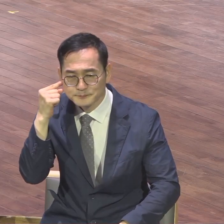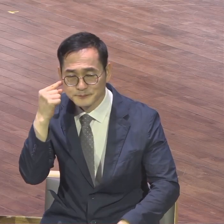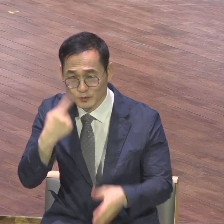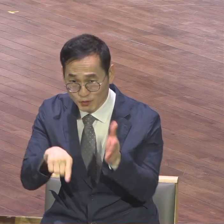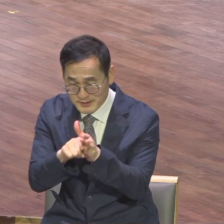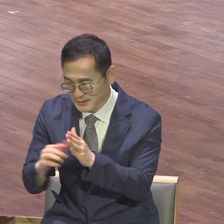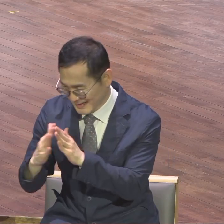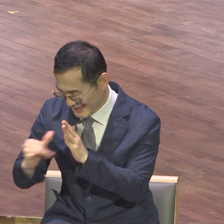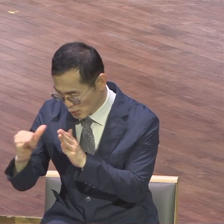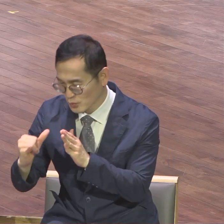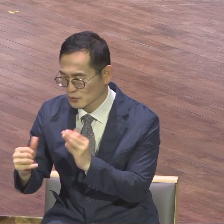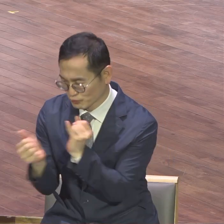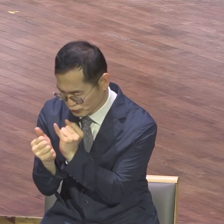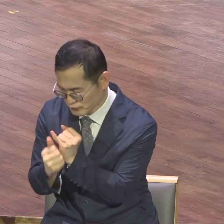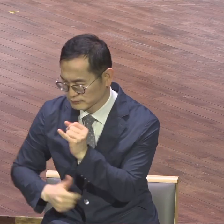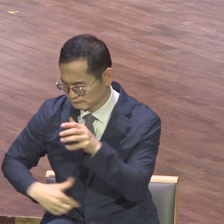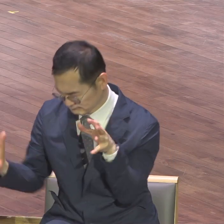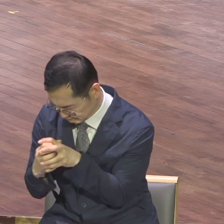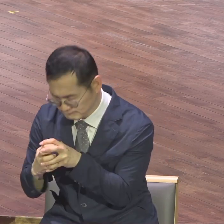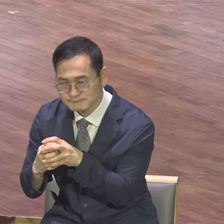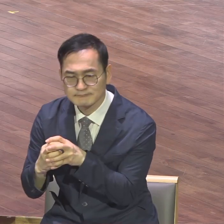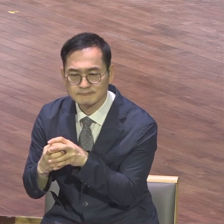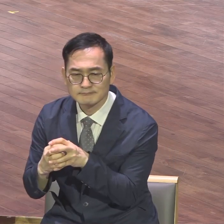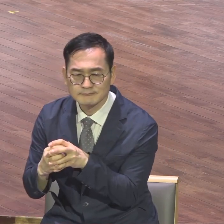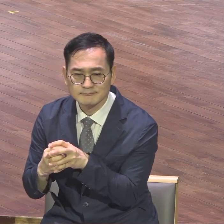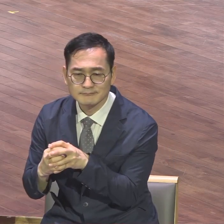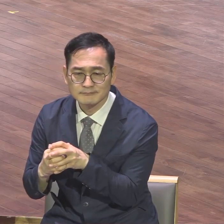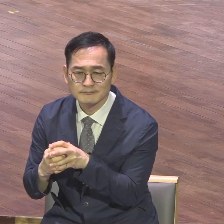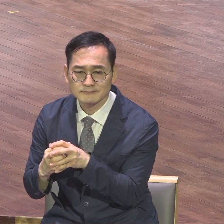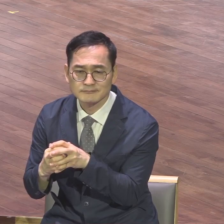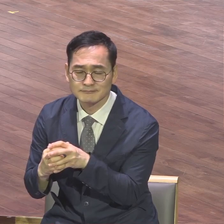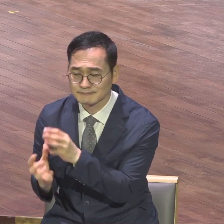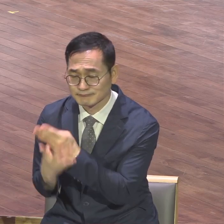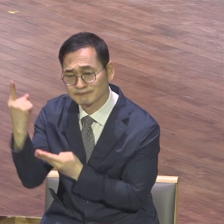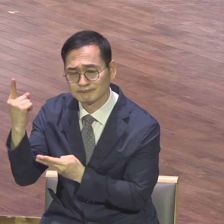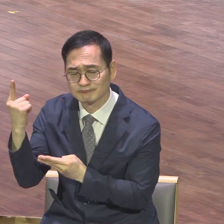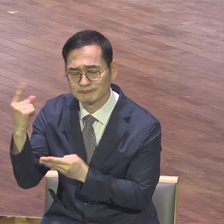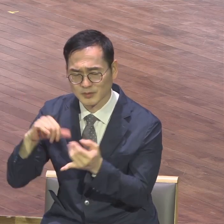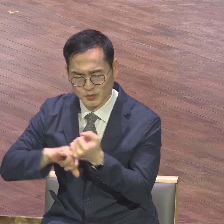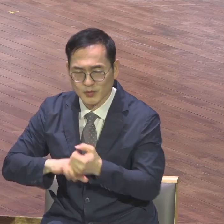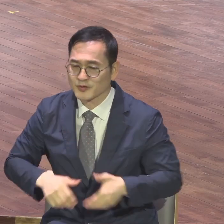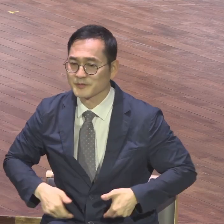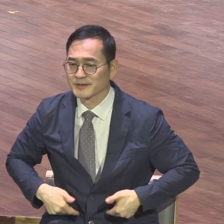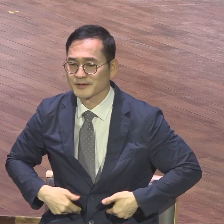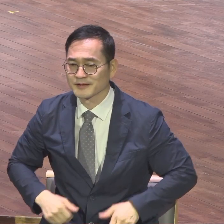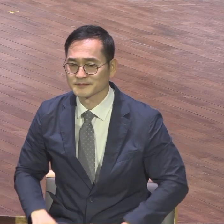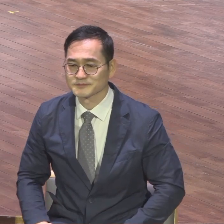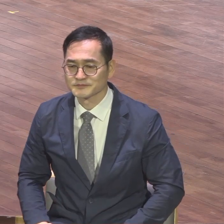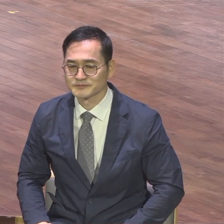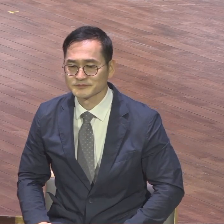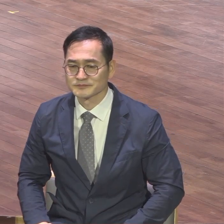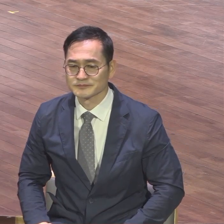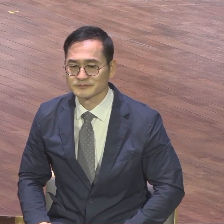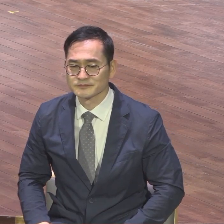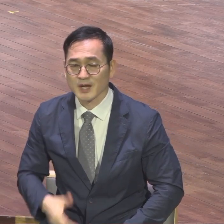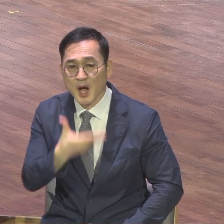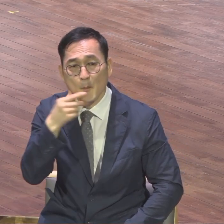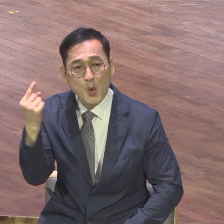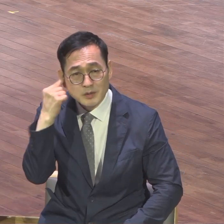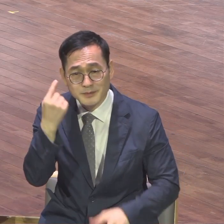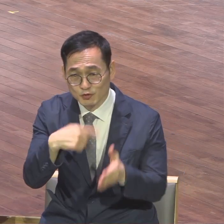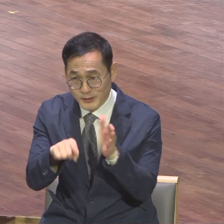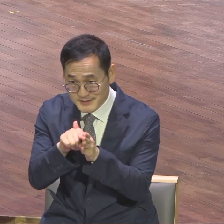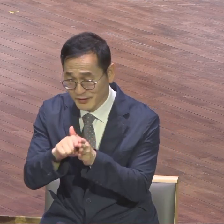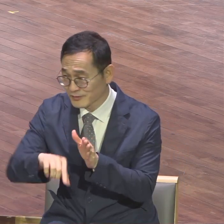되겠다. 그래서 주님의 지상 명령인 2, 3, 7, 4, 5천 정도 이 복음화에 모두 다